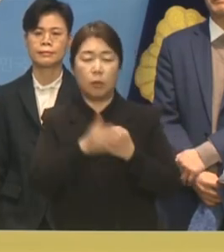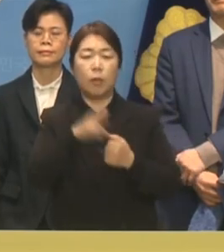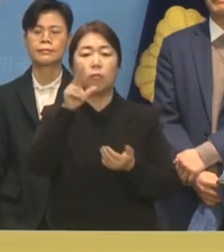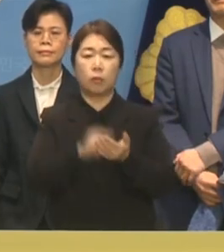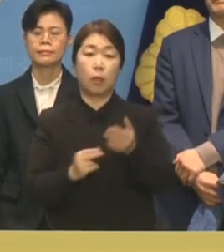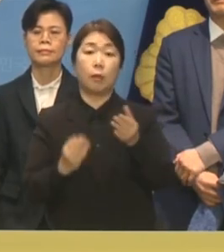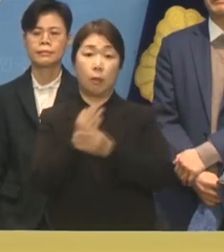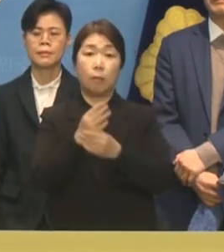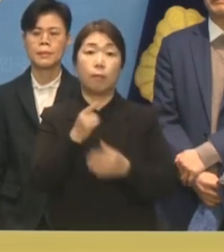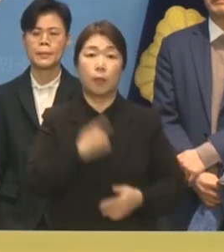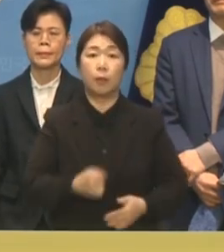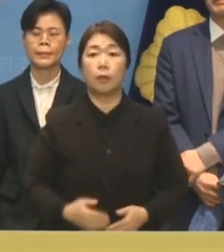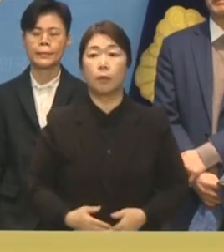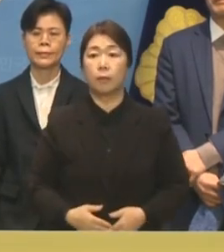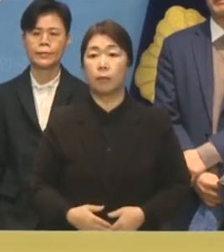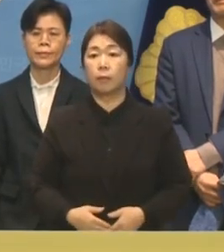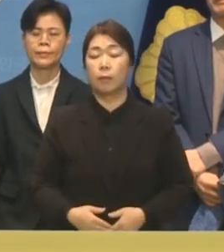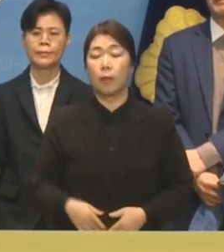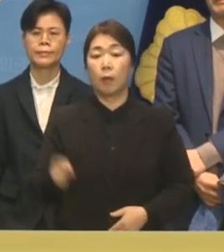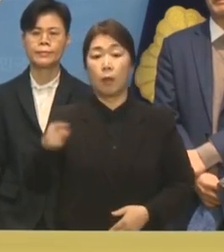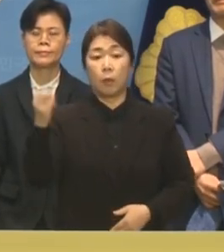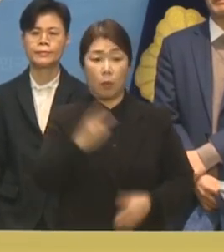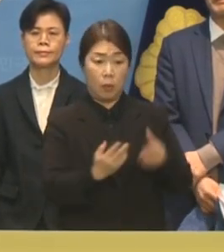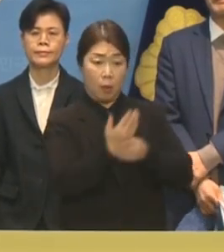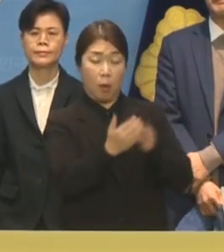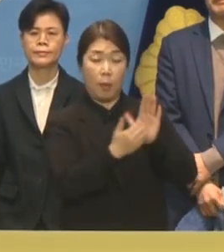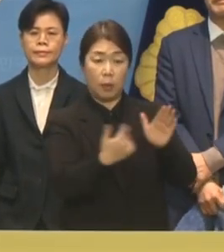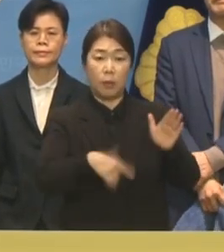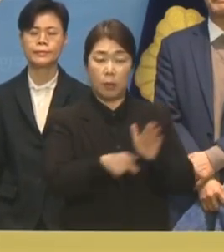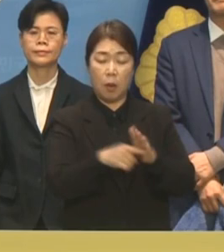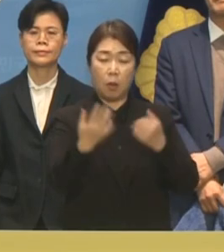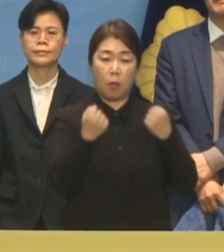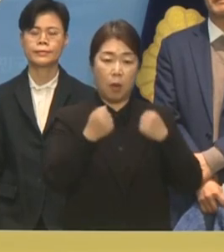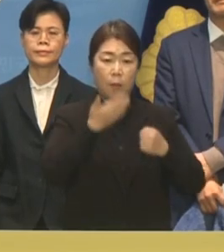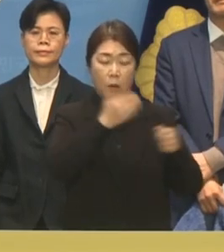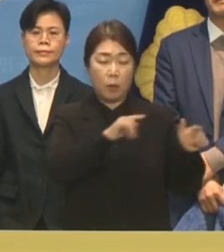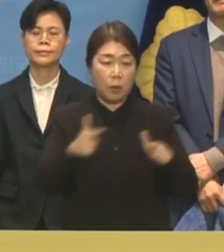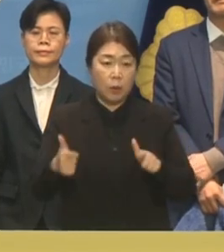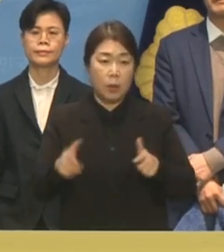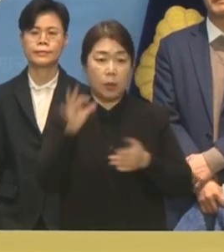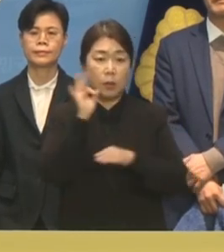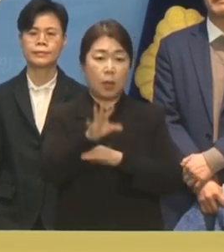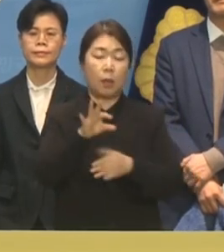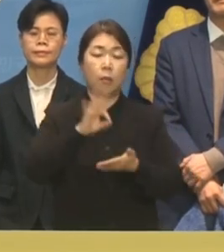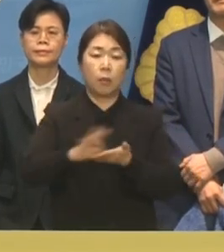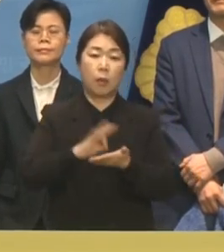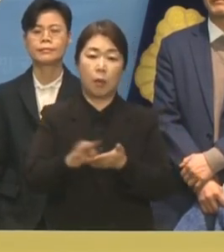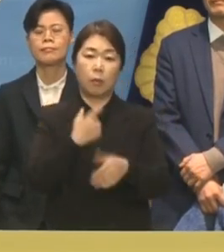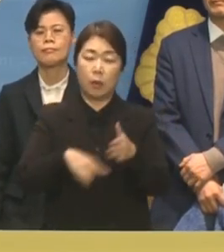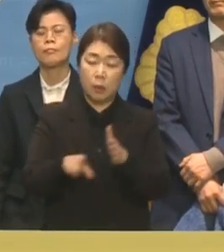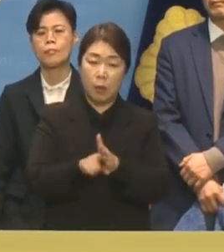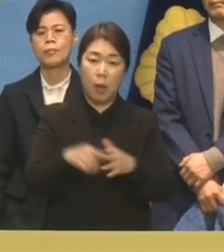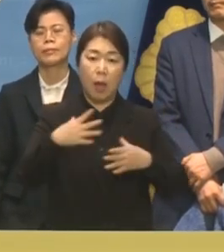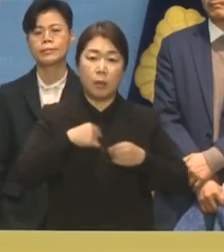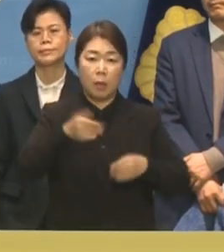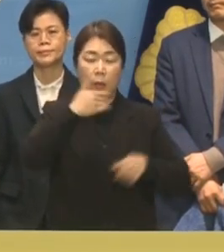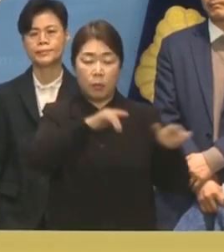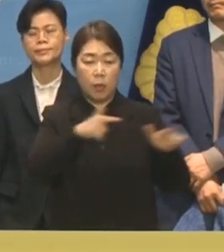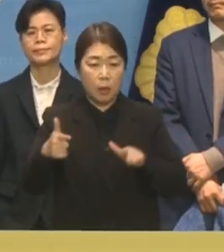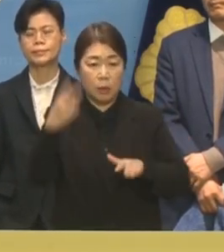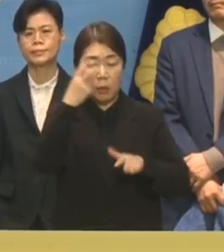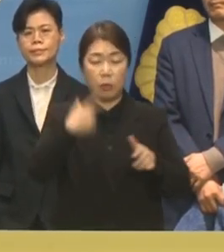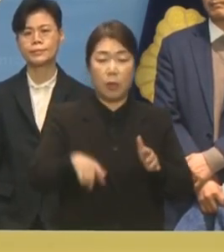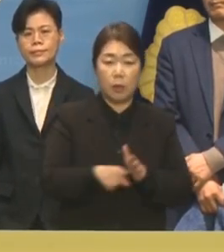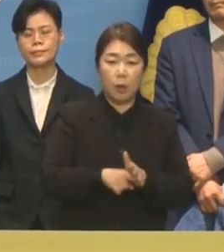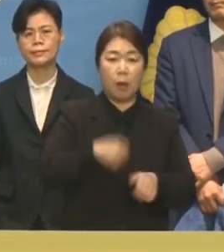일어났습니다. 동일한 사고를 방지하고자 건강한 먹거리 생산 소비를 통해 안전한 밥상을 지키기 위해